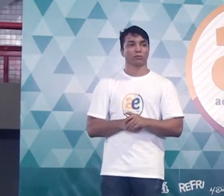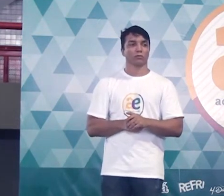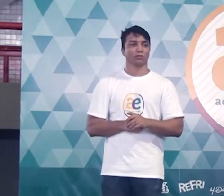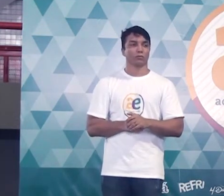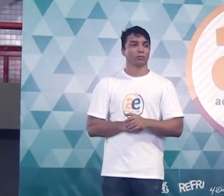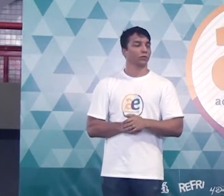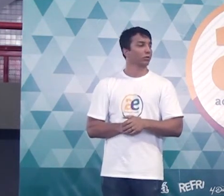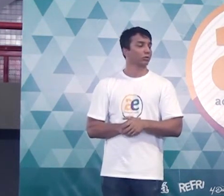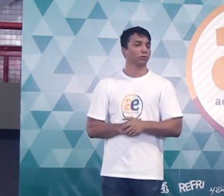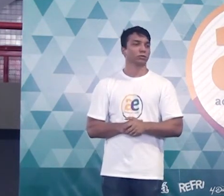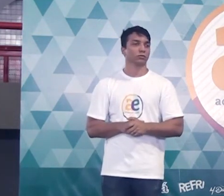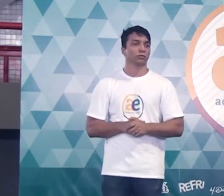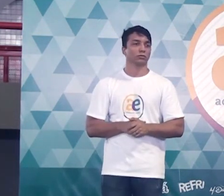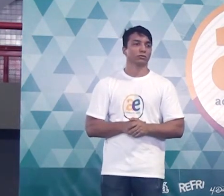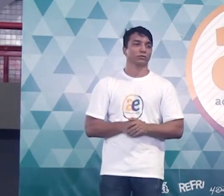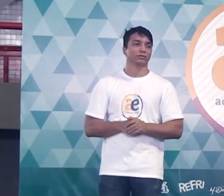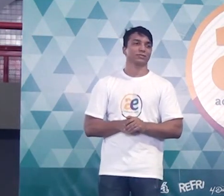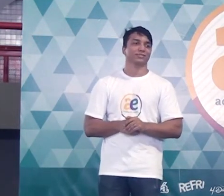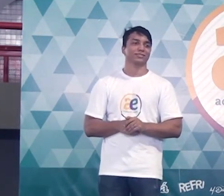Eu não ouvi, ó.